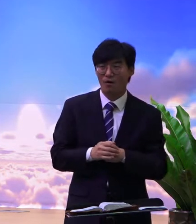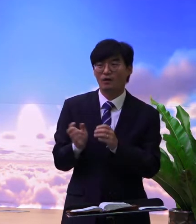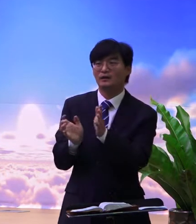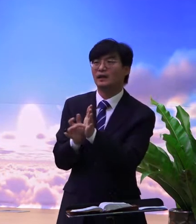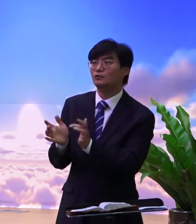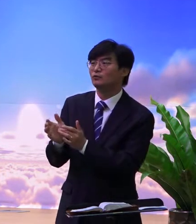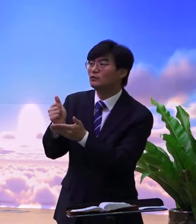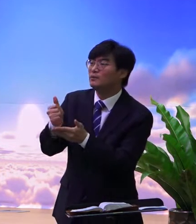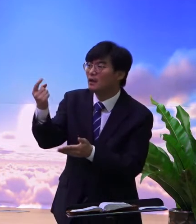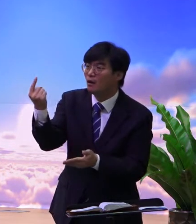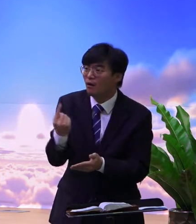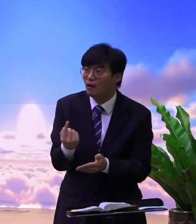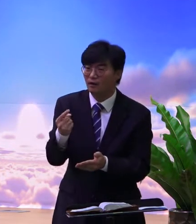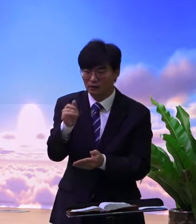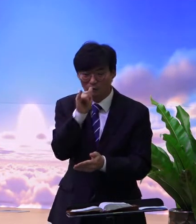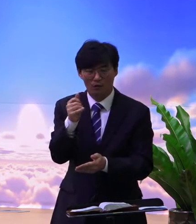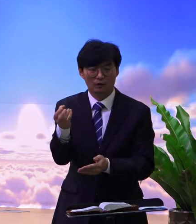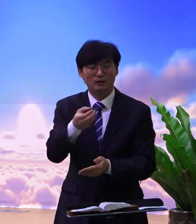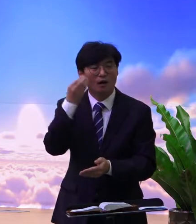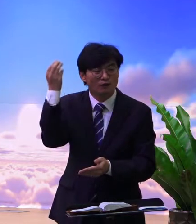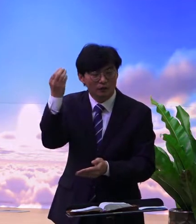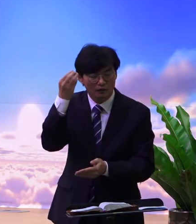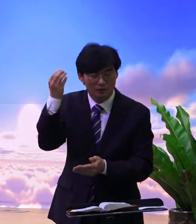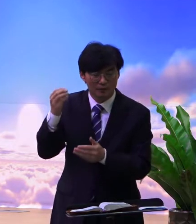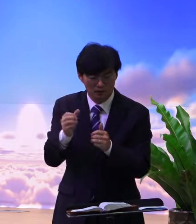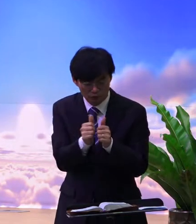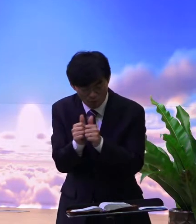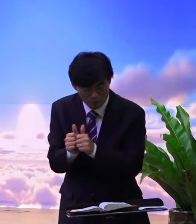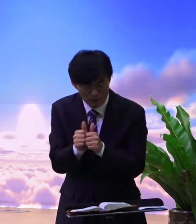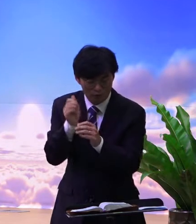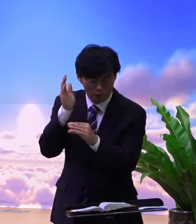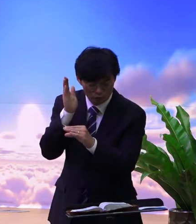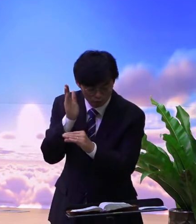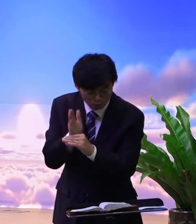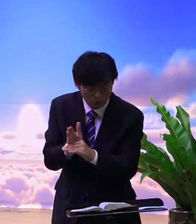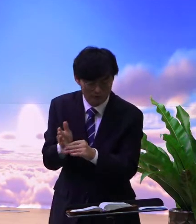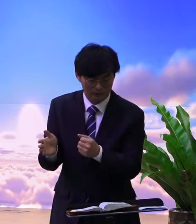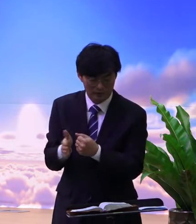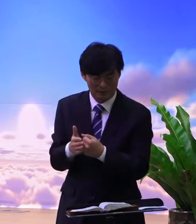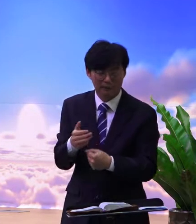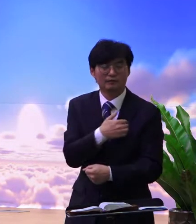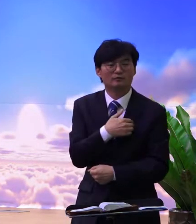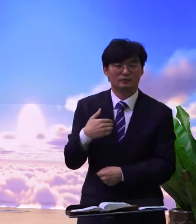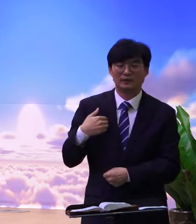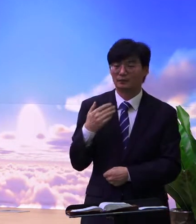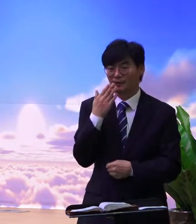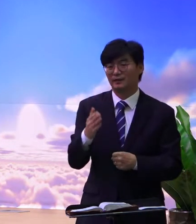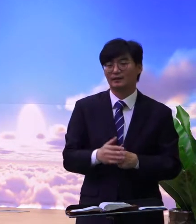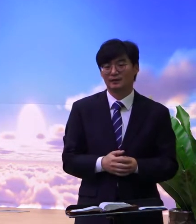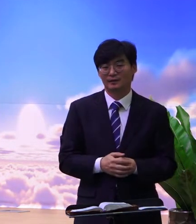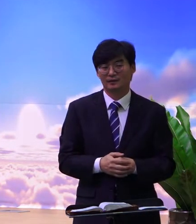보혜사 성령님께서 우리 안에 계시다고 하는 사실은 변함이 없습니다.